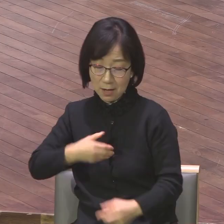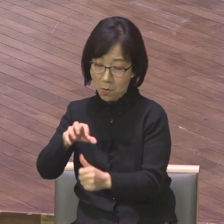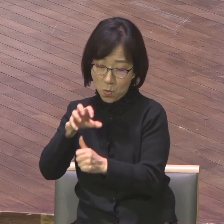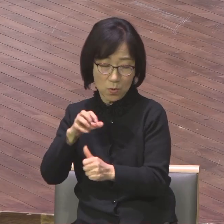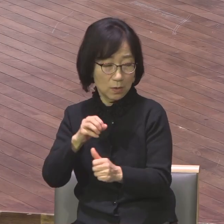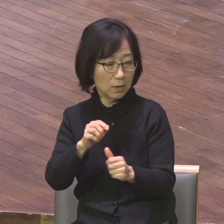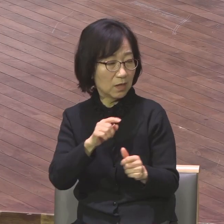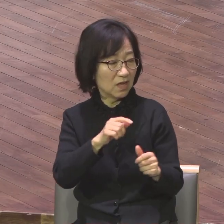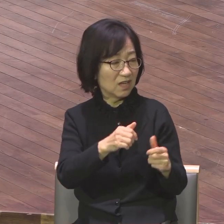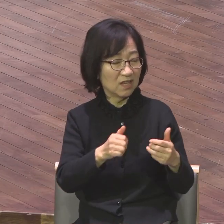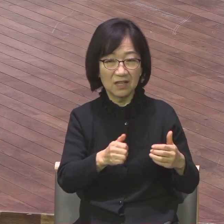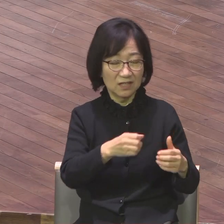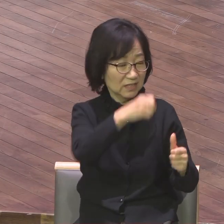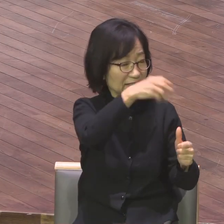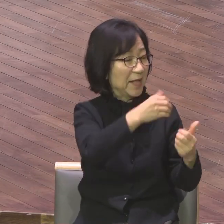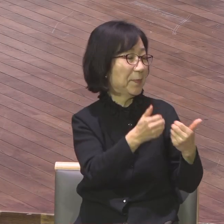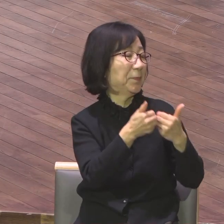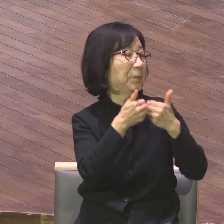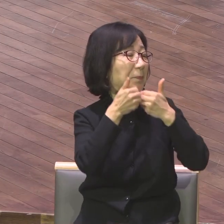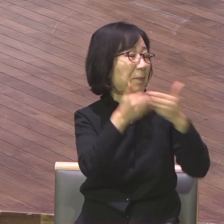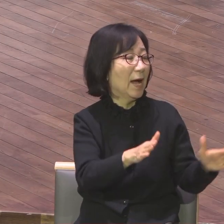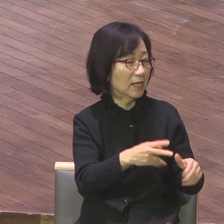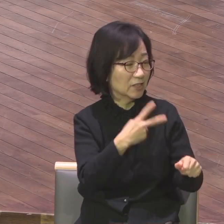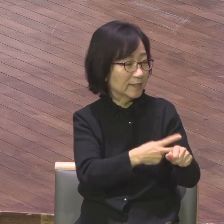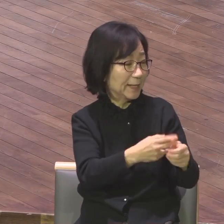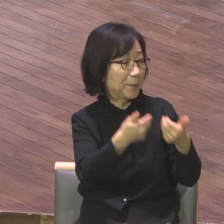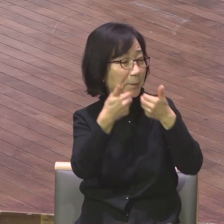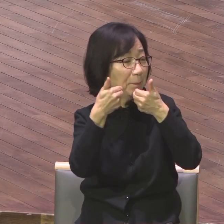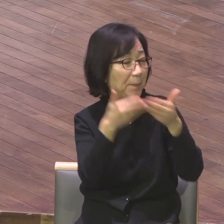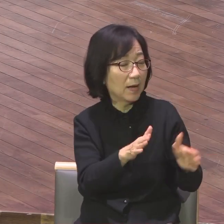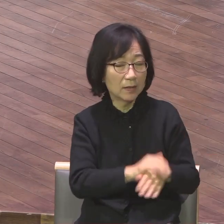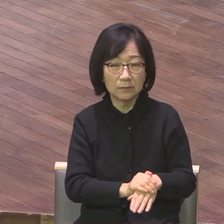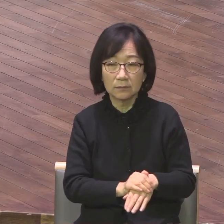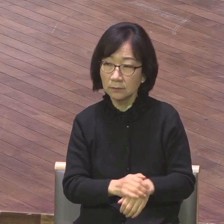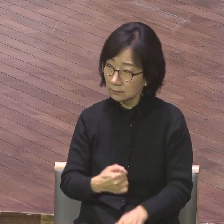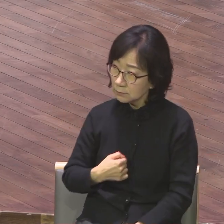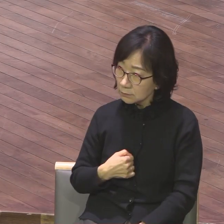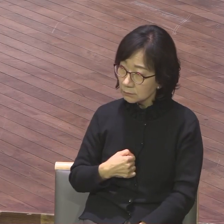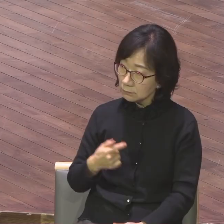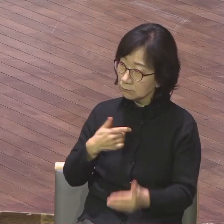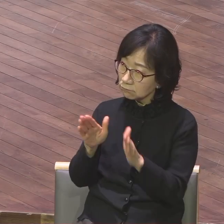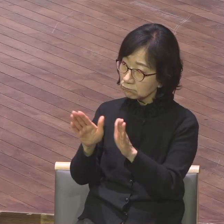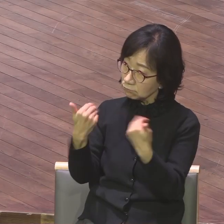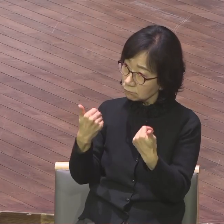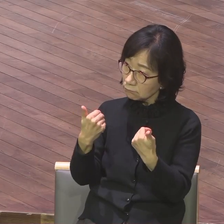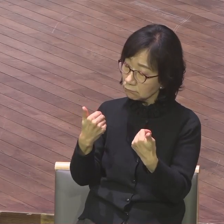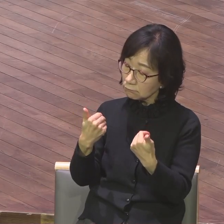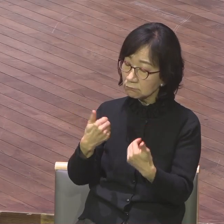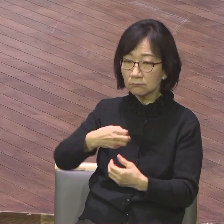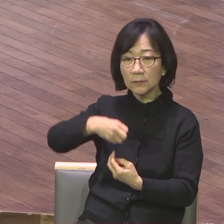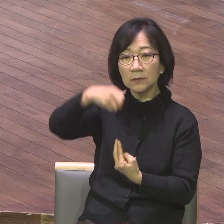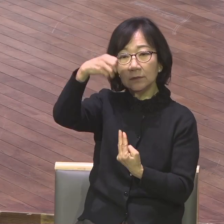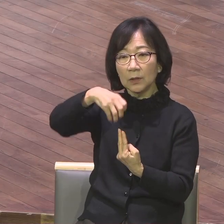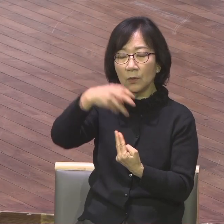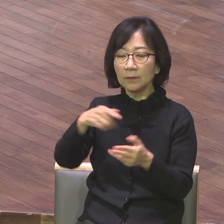세례요한은 그런데요, 이런 사단의 공격에 전혀 흔들리지 않았어요.